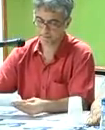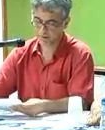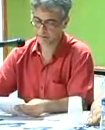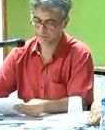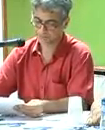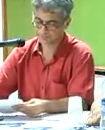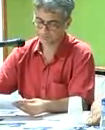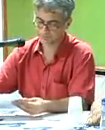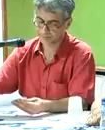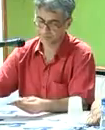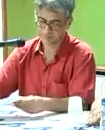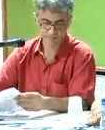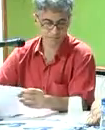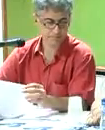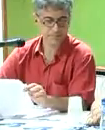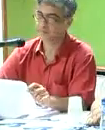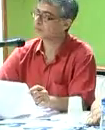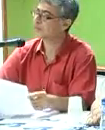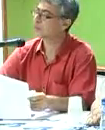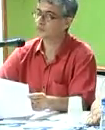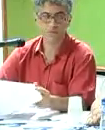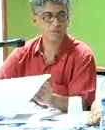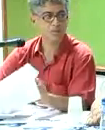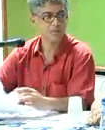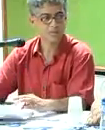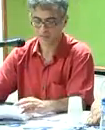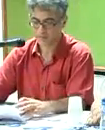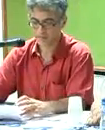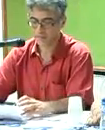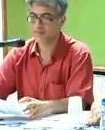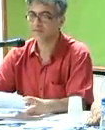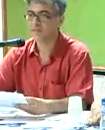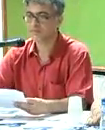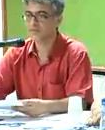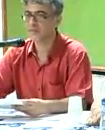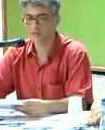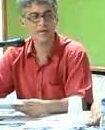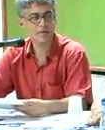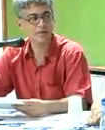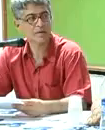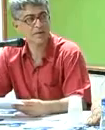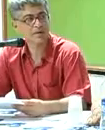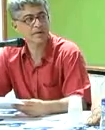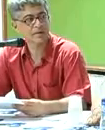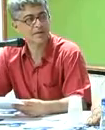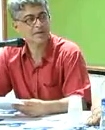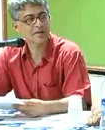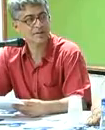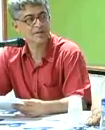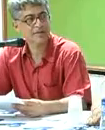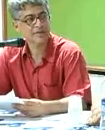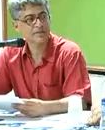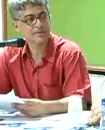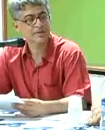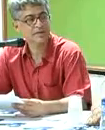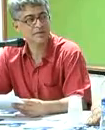जिनको नजर ना आने की विकलांगता है उनको बोला कि लाइब्रेरी के काम के लिए आपको पोस्ट देनी